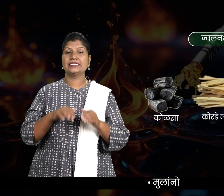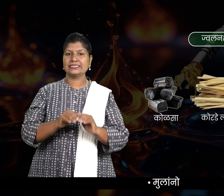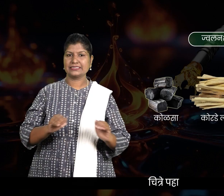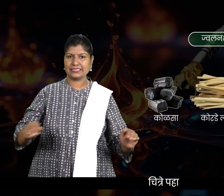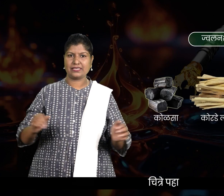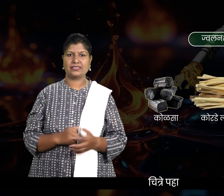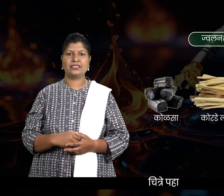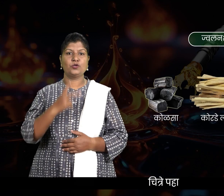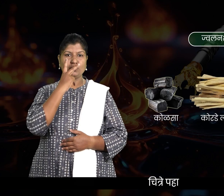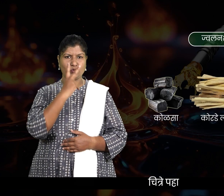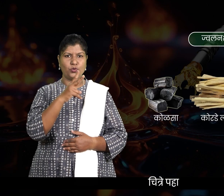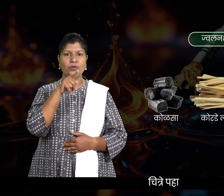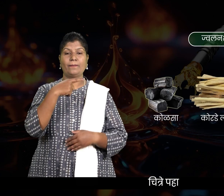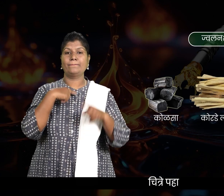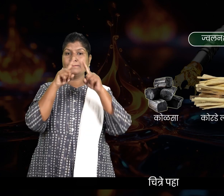मुलांनो, चित्रे पहा.